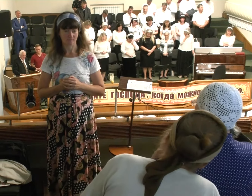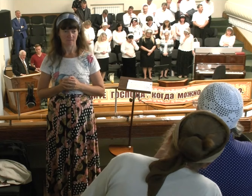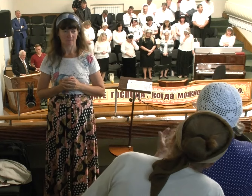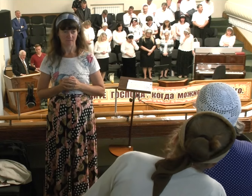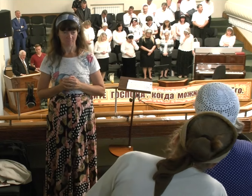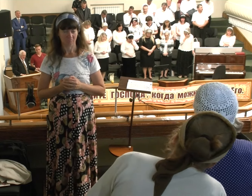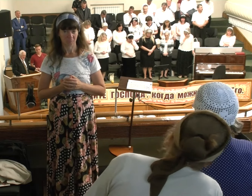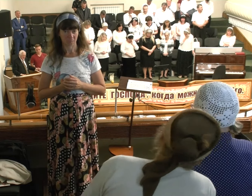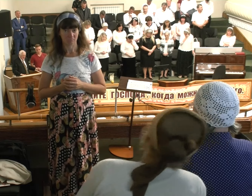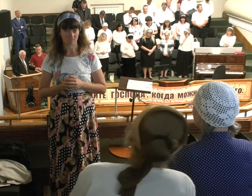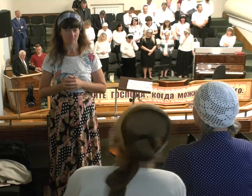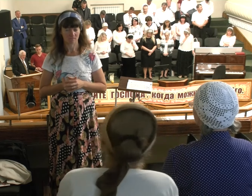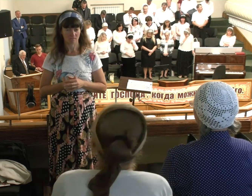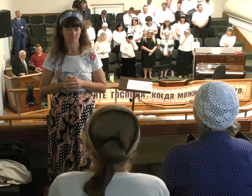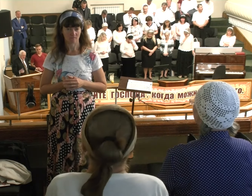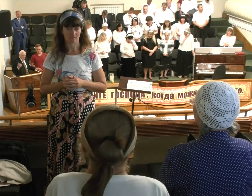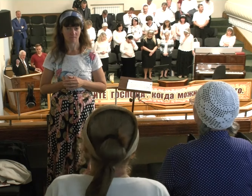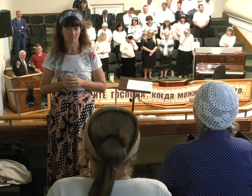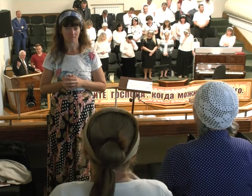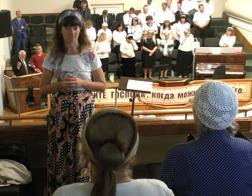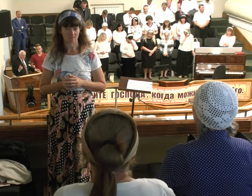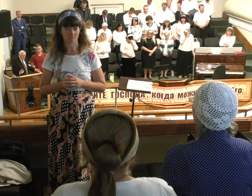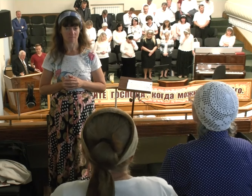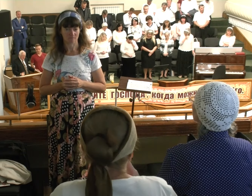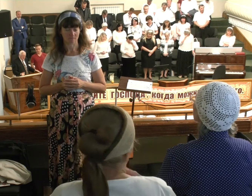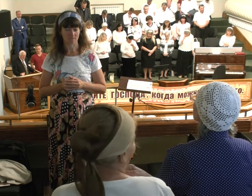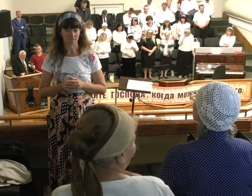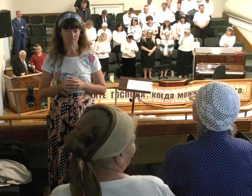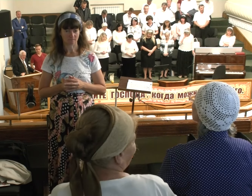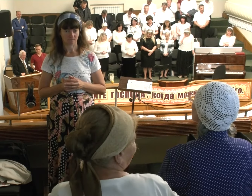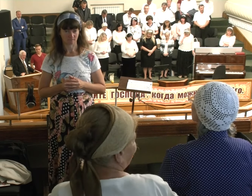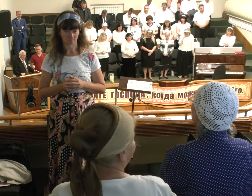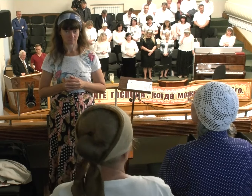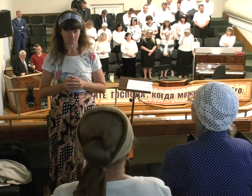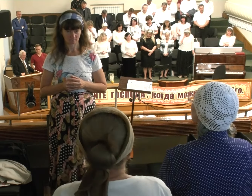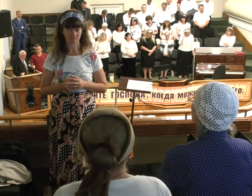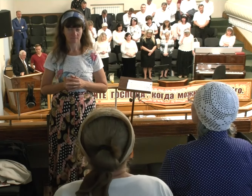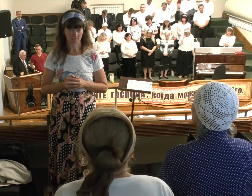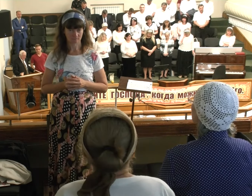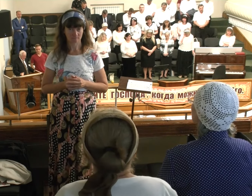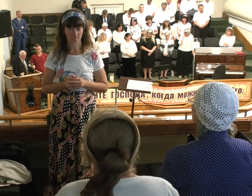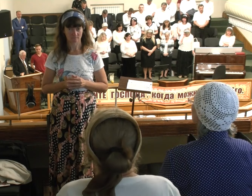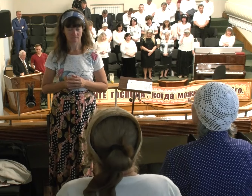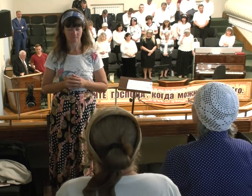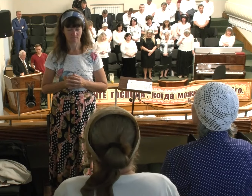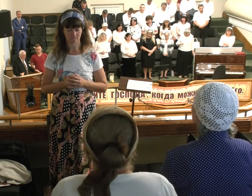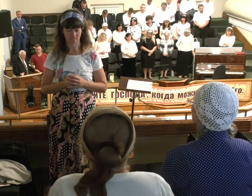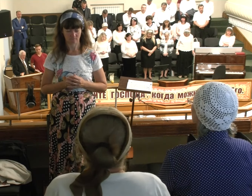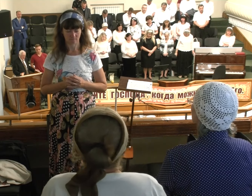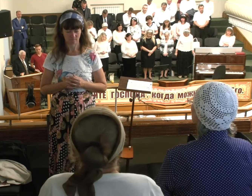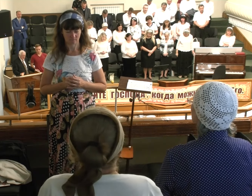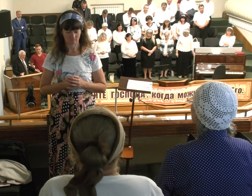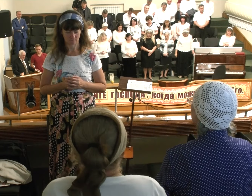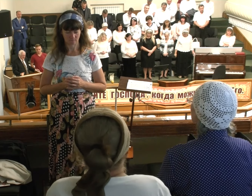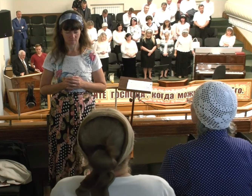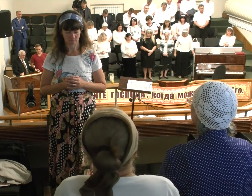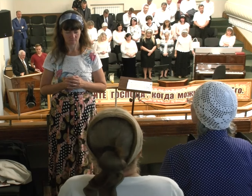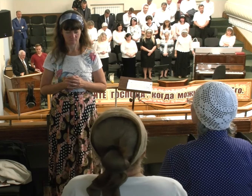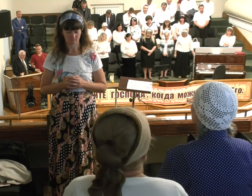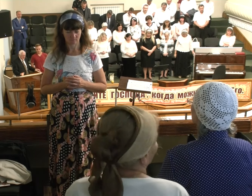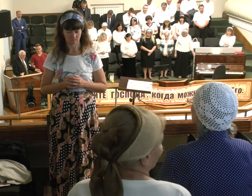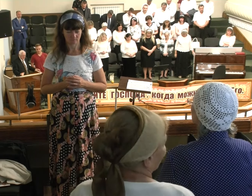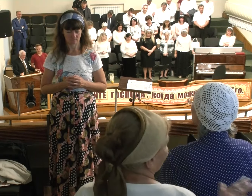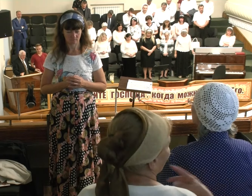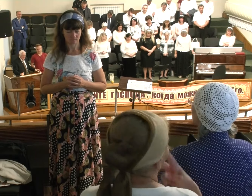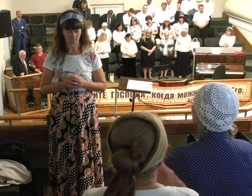бы сегодня видеть такую дорогую цену, уплаченную за нас, попросить прощения Господу. Кто